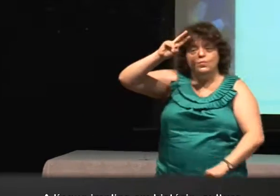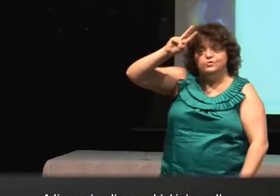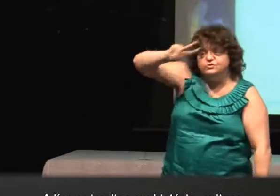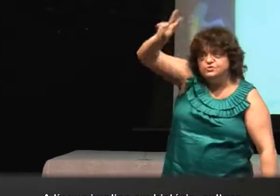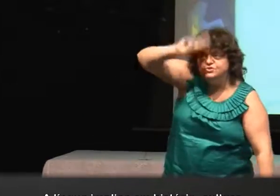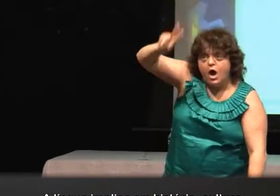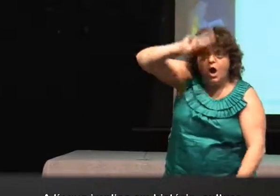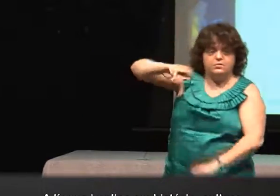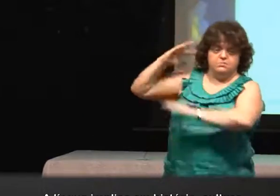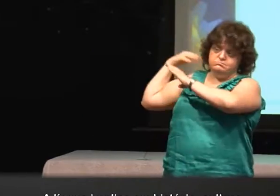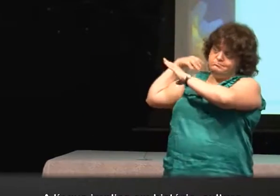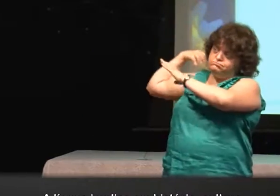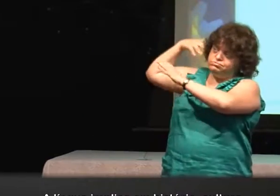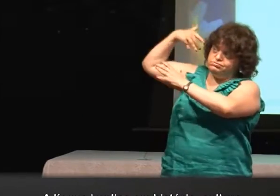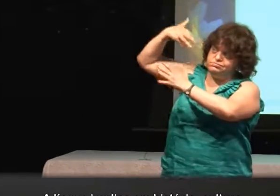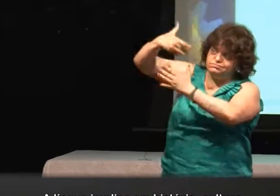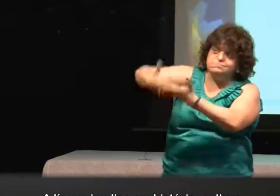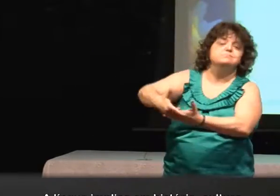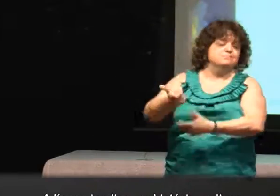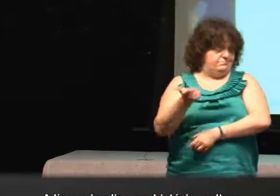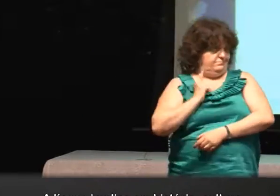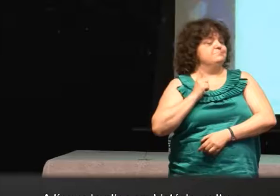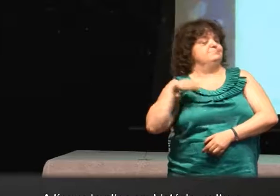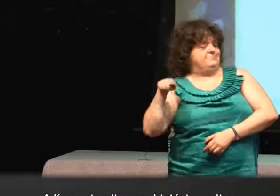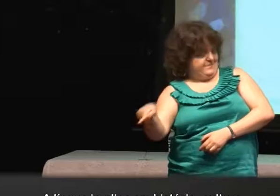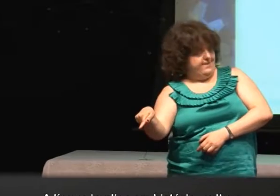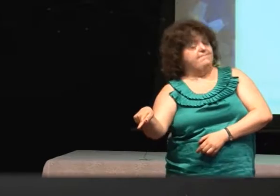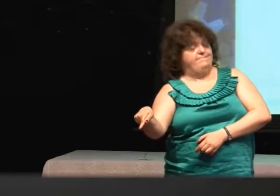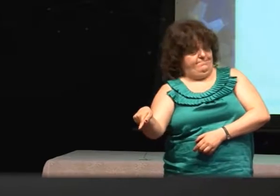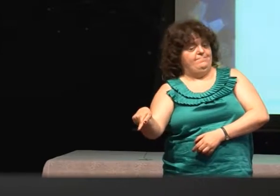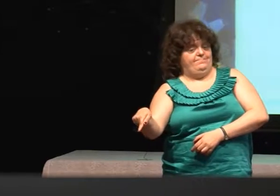A língua implica em história, em cultura.